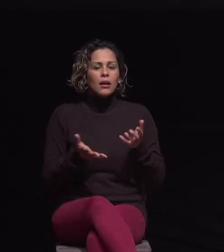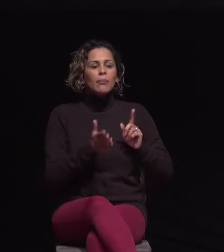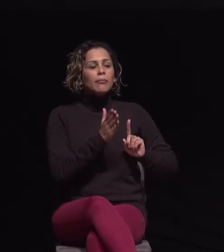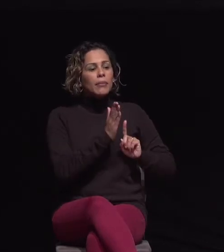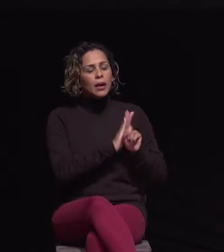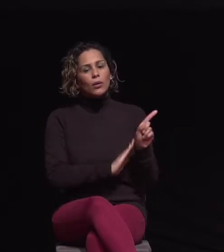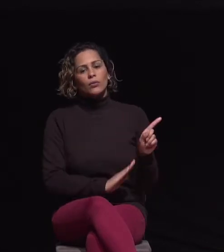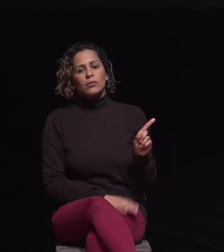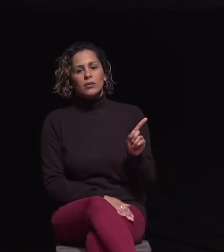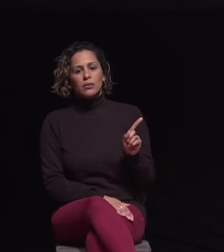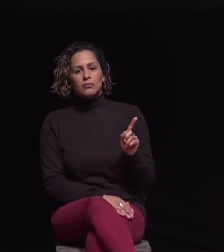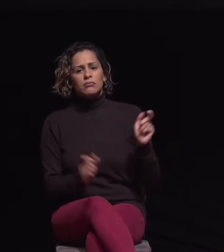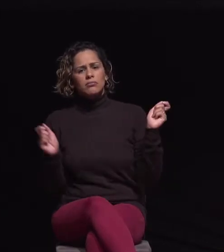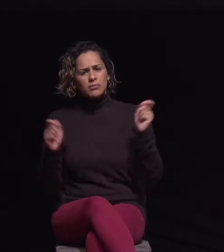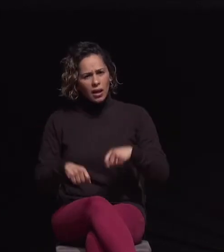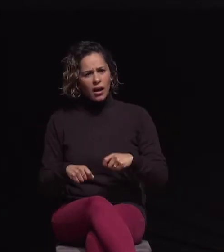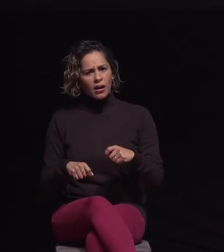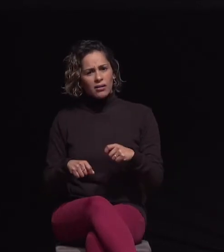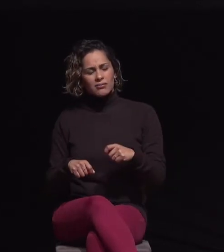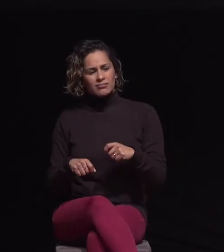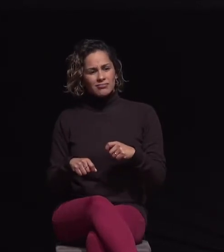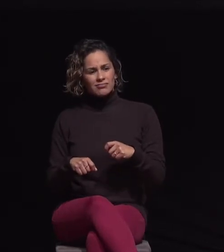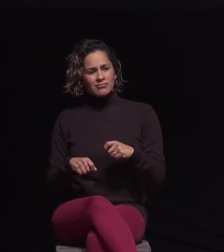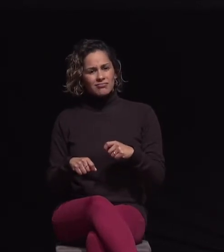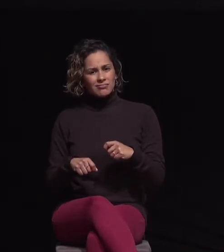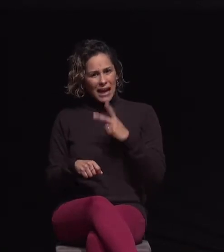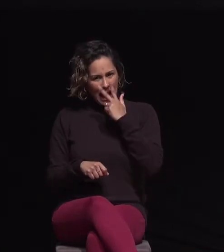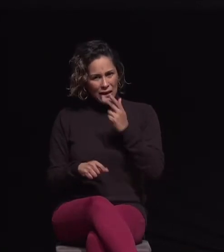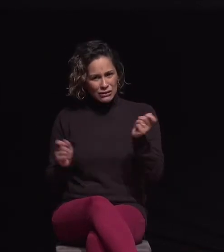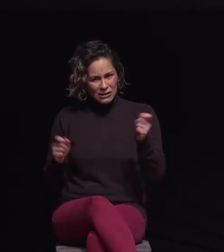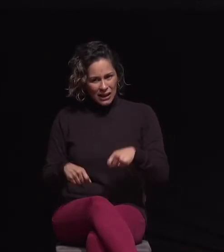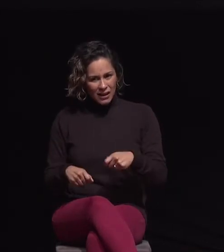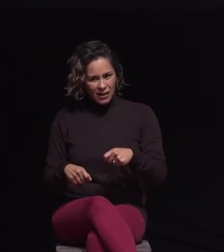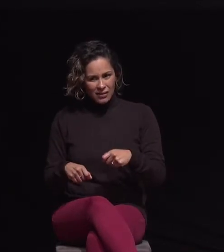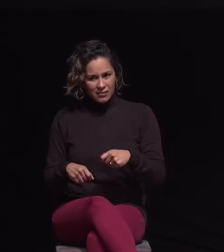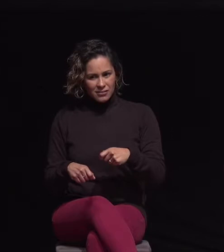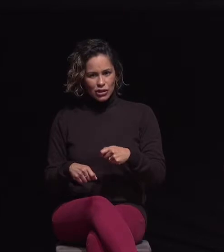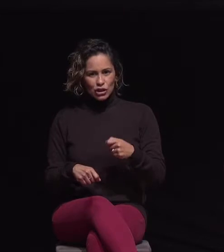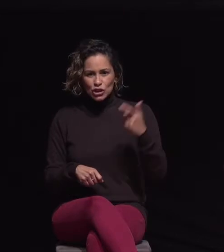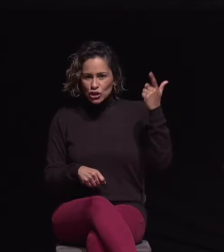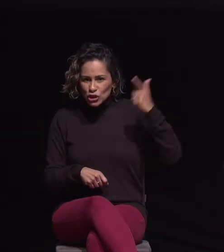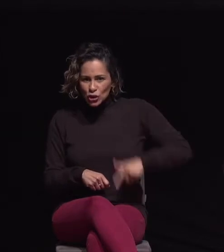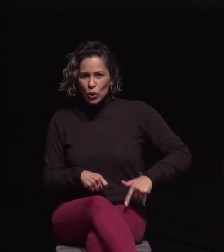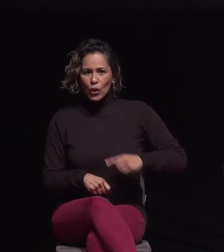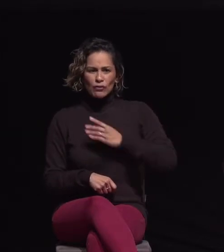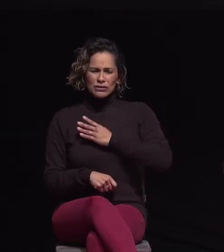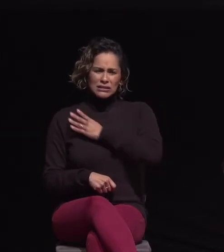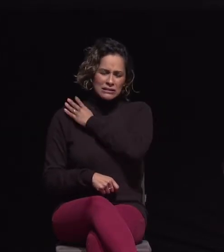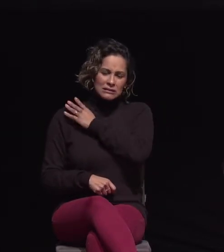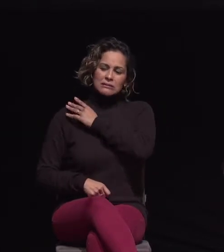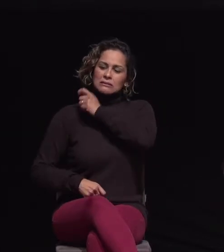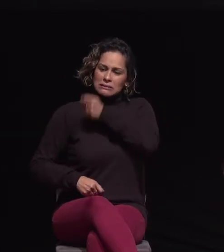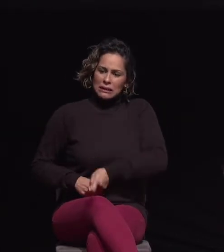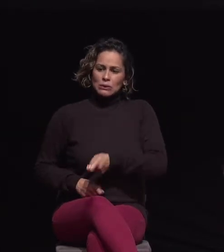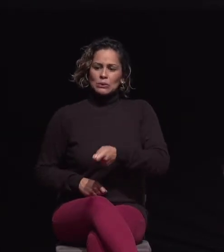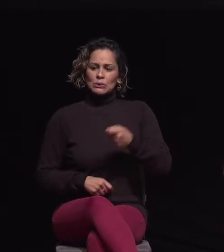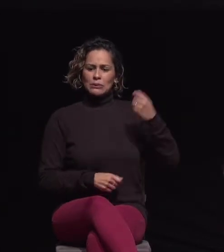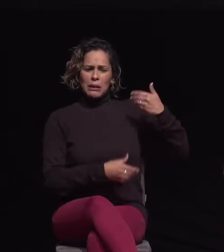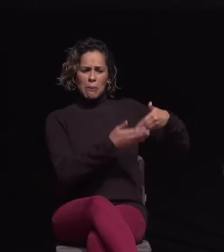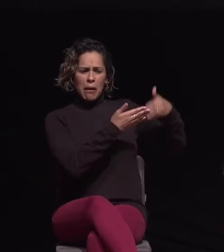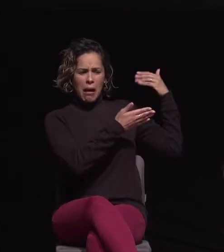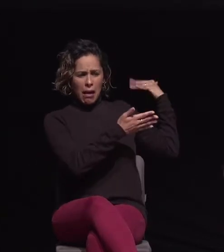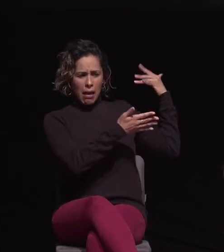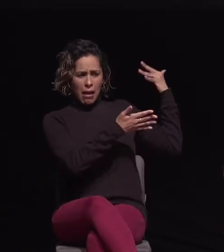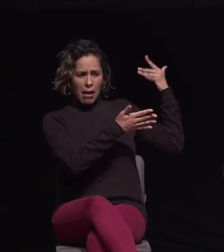é possível a gente viver tudo isso novamente? Esses doi-code, tudo isso, diante do que